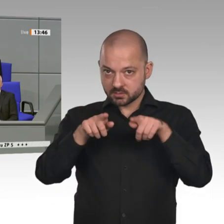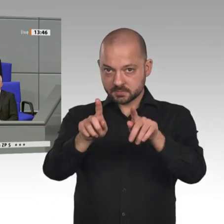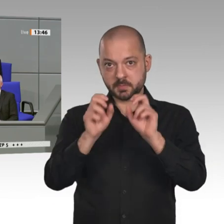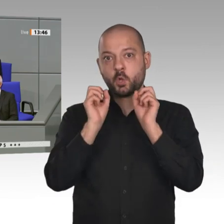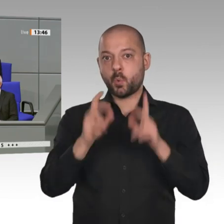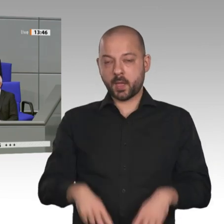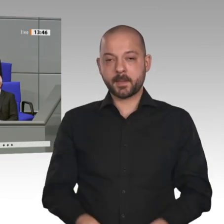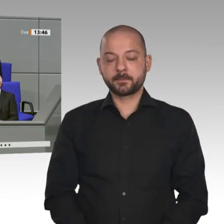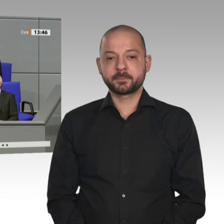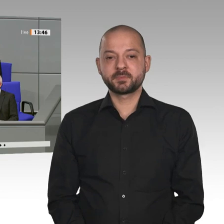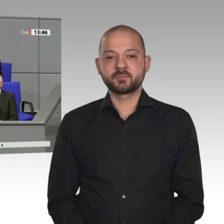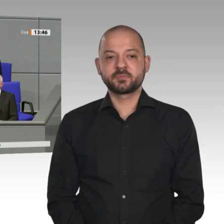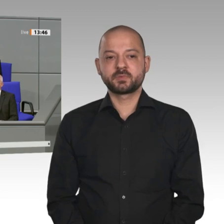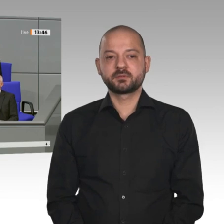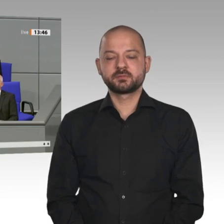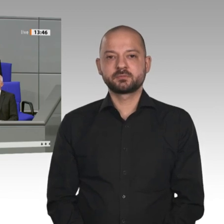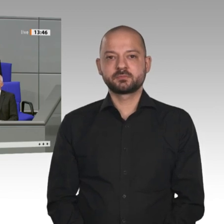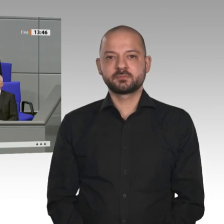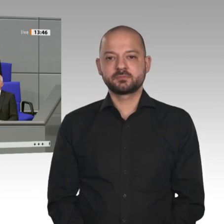Das ist offensichtlich der Fall.